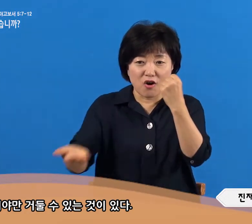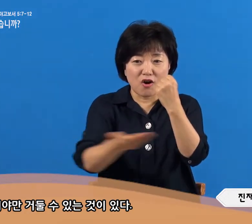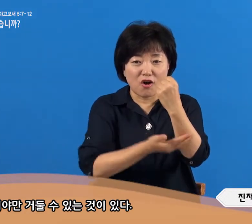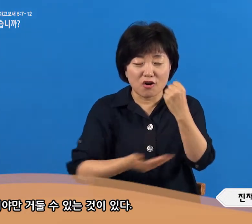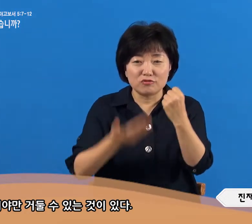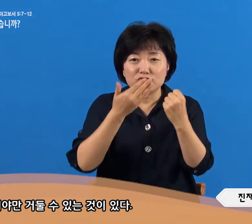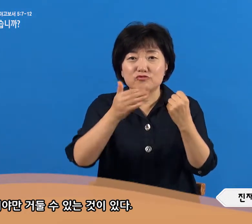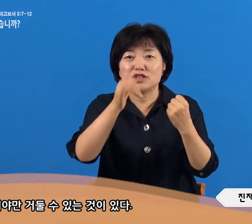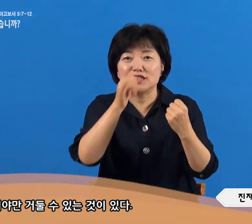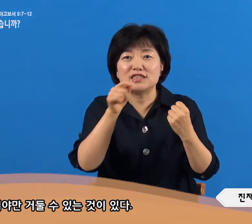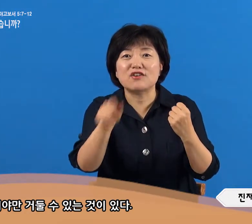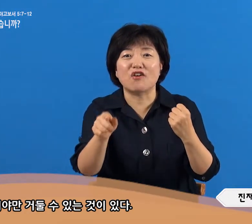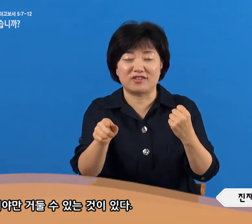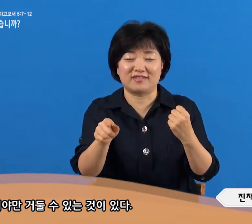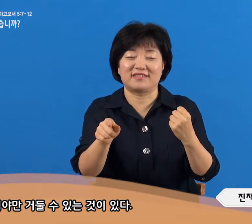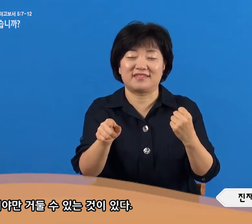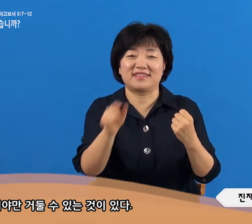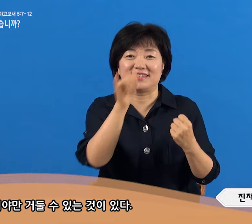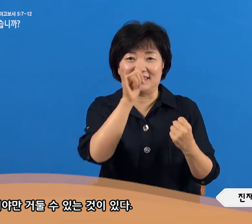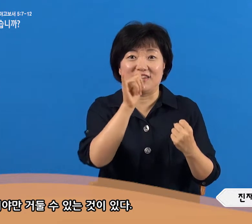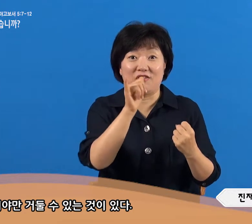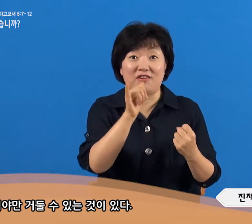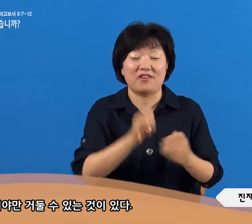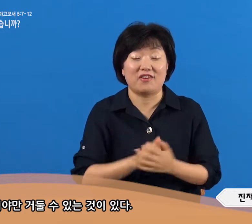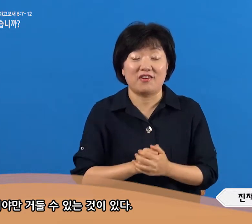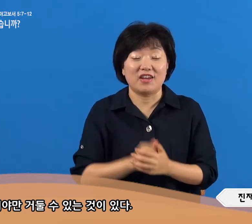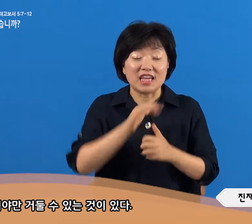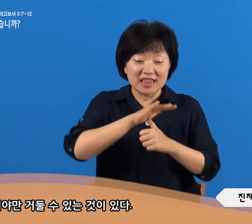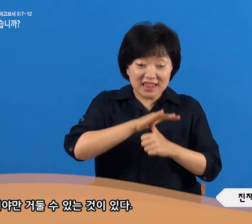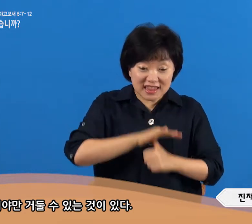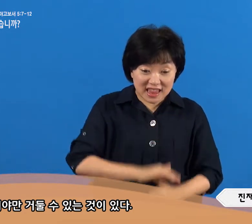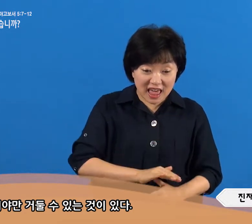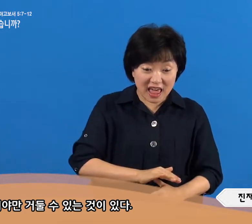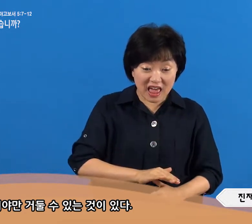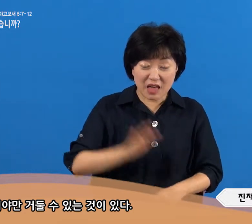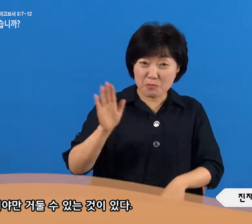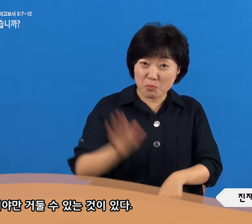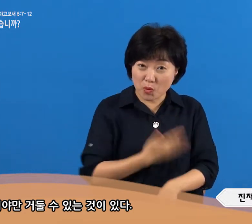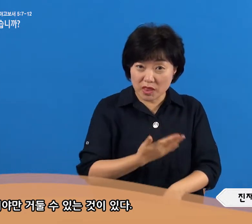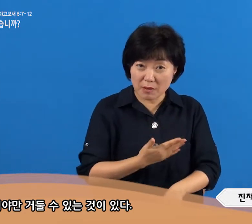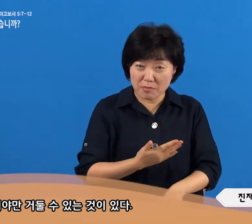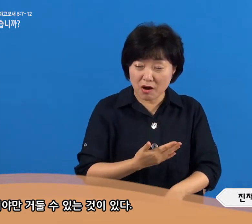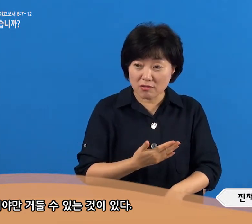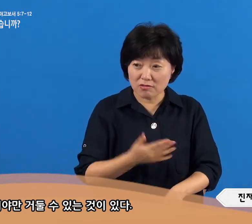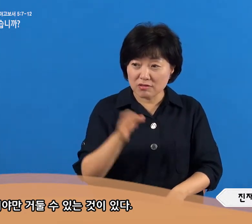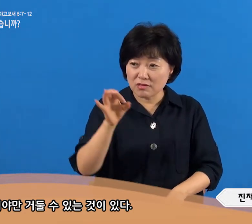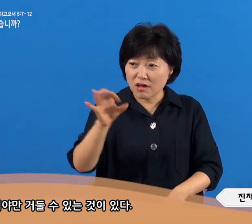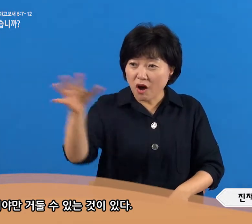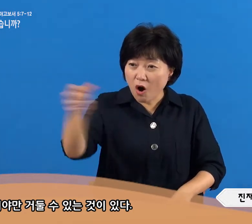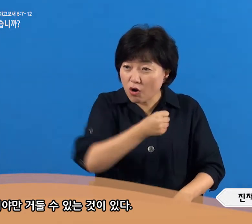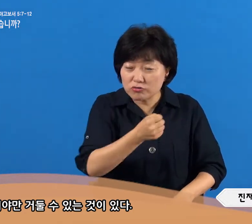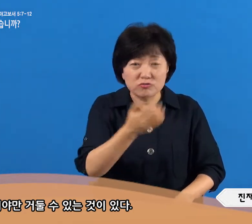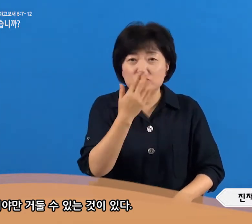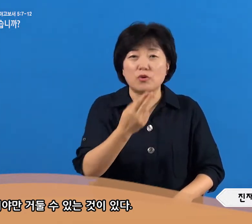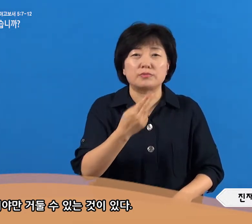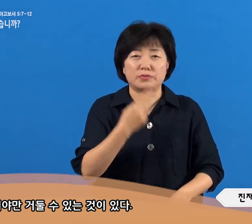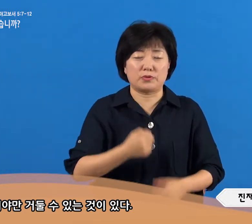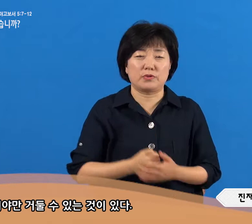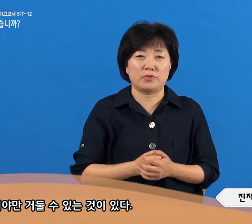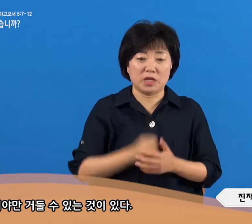성경은 인내를 중요하게 말씀합니다. 인내하지 않으면 얻을 수가